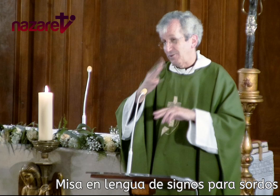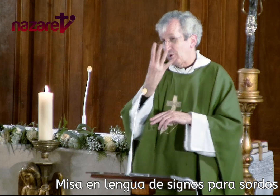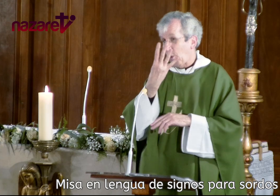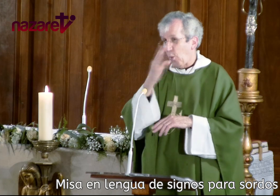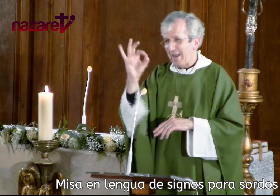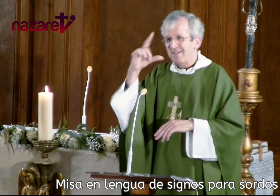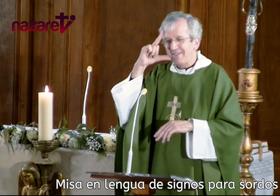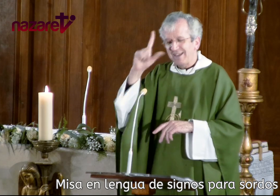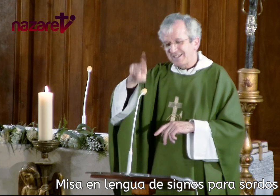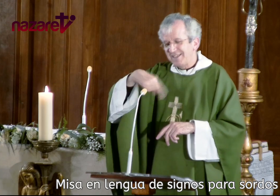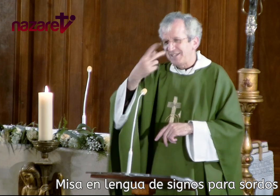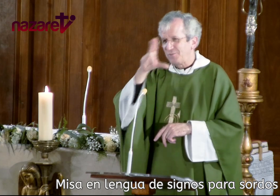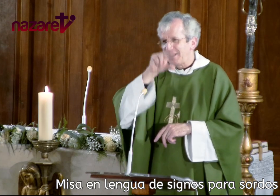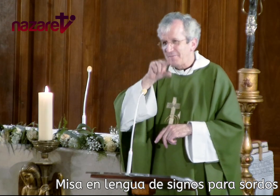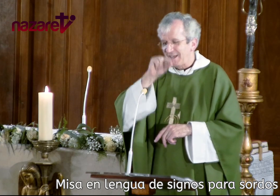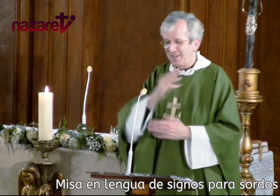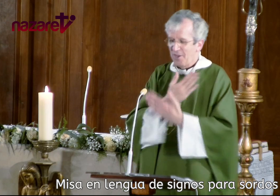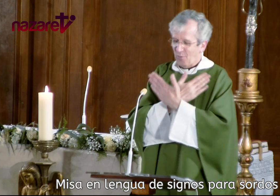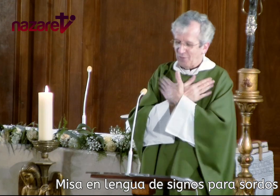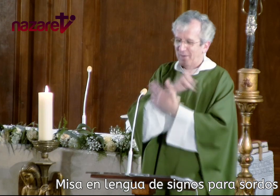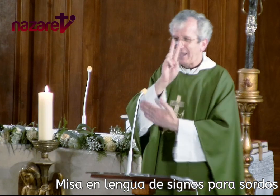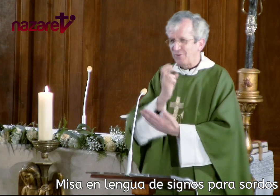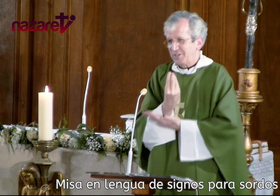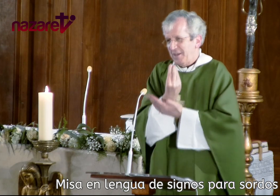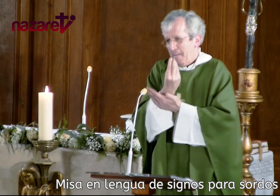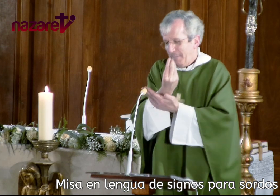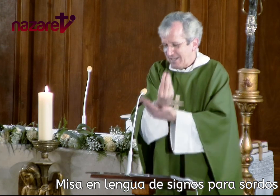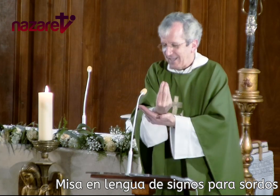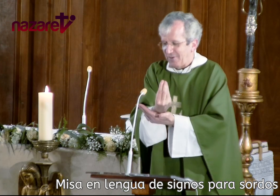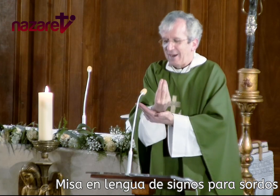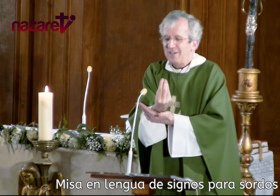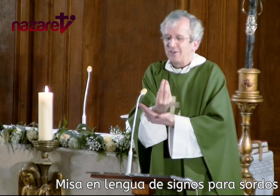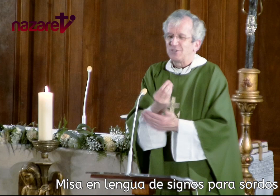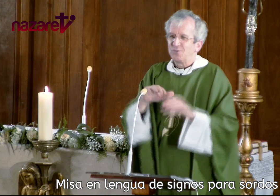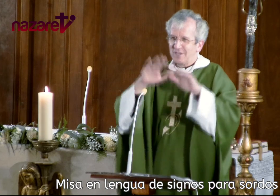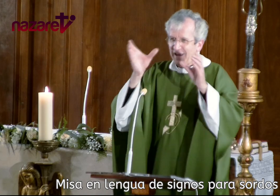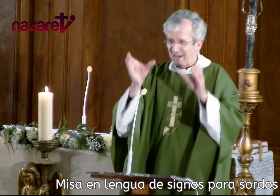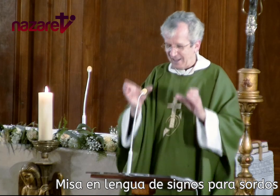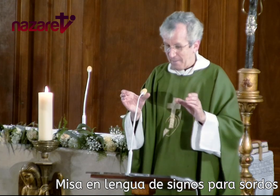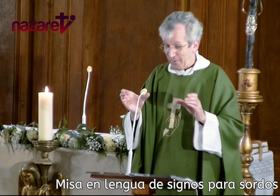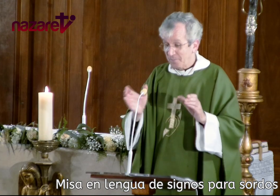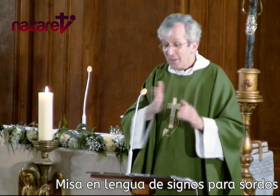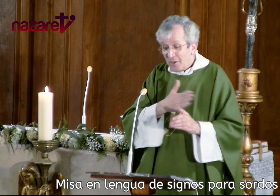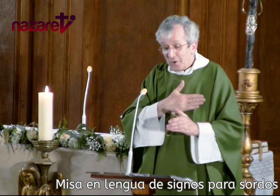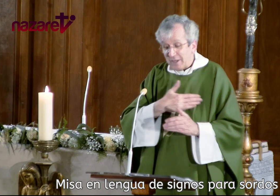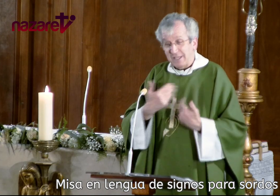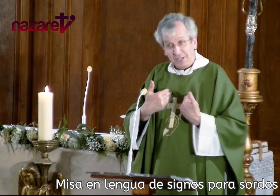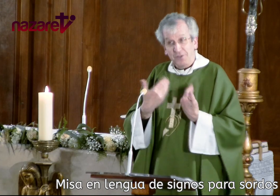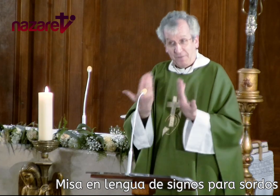40 días después de navidad cuando maría hijo se presentaron al niño jesús en el templo con ese deseo de ofrecer